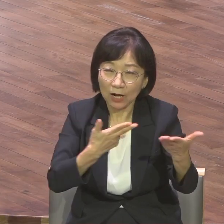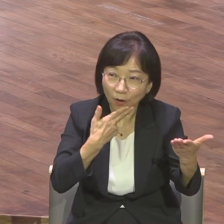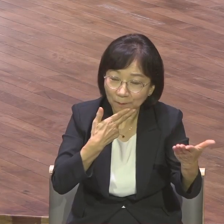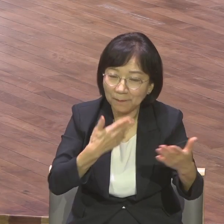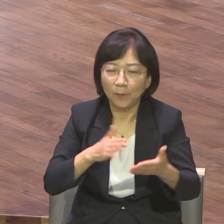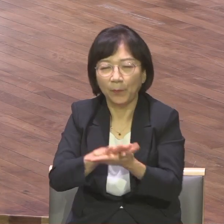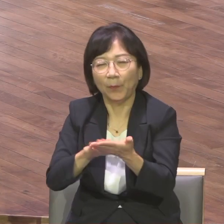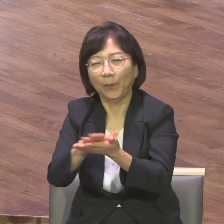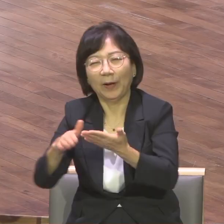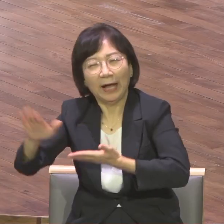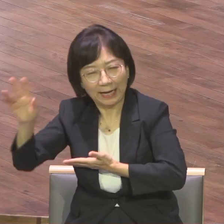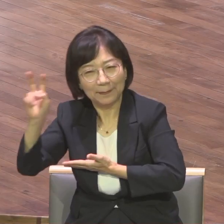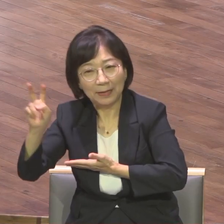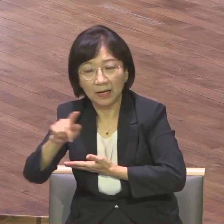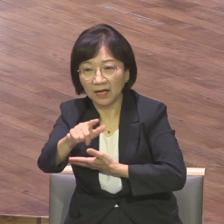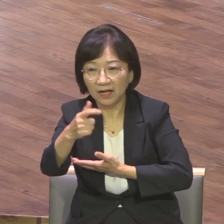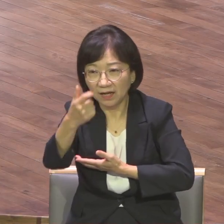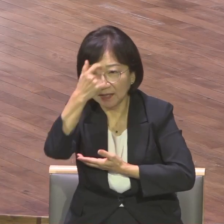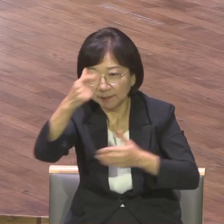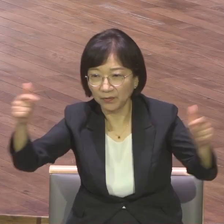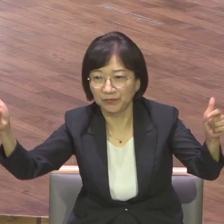시간에 오지 않을까?